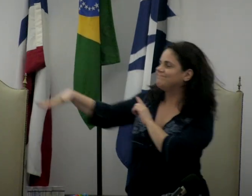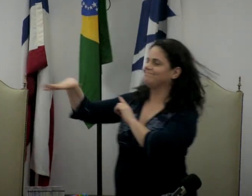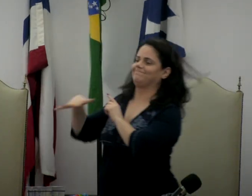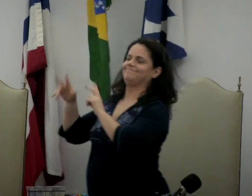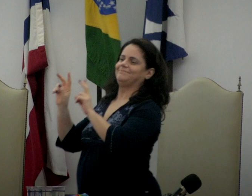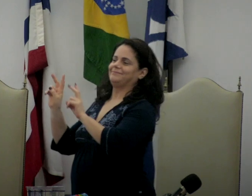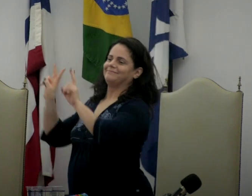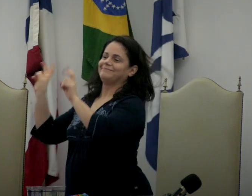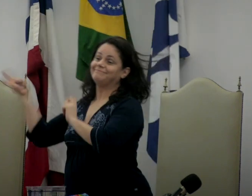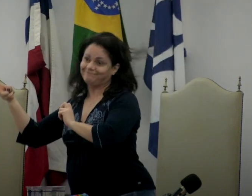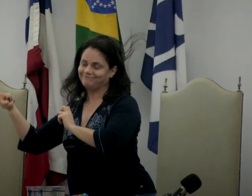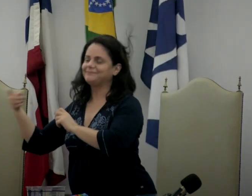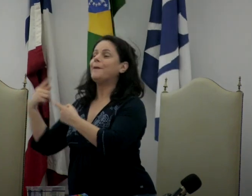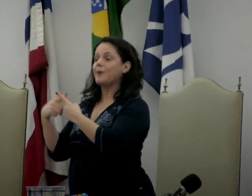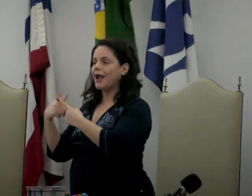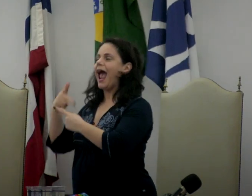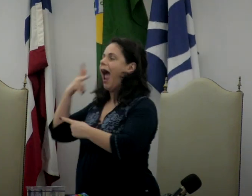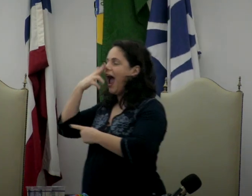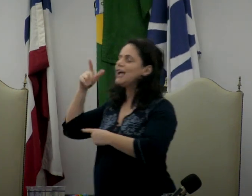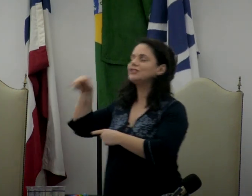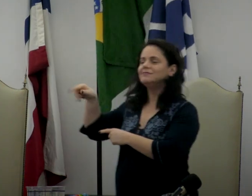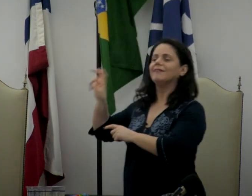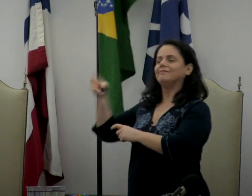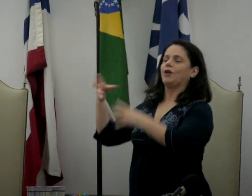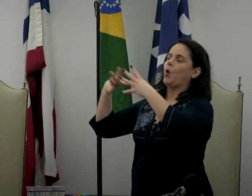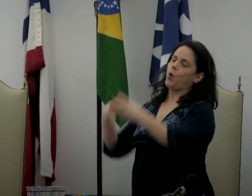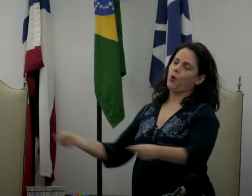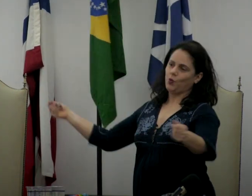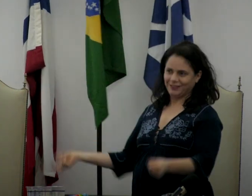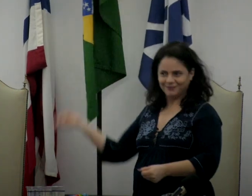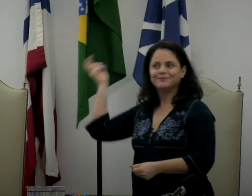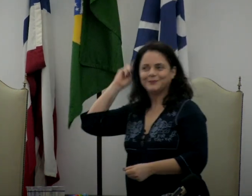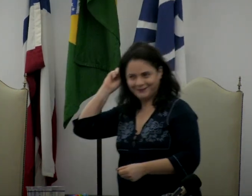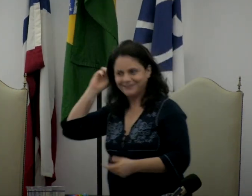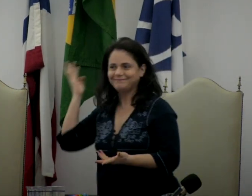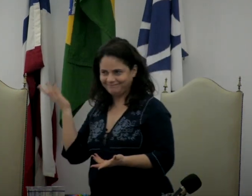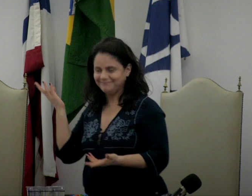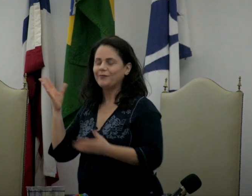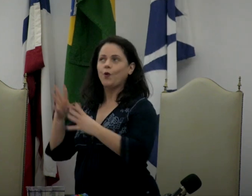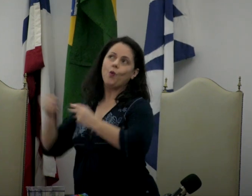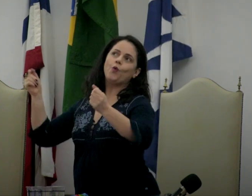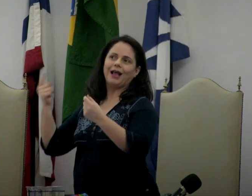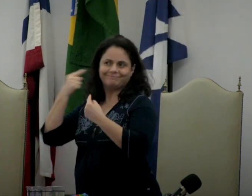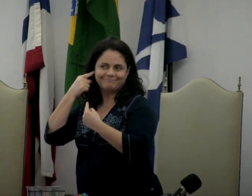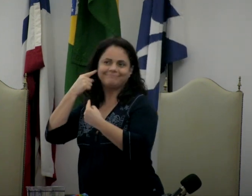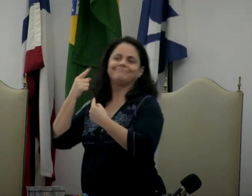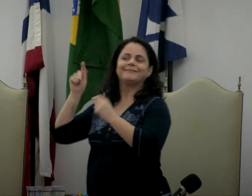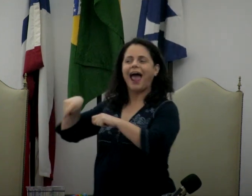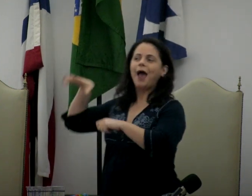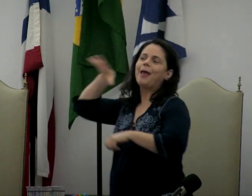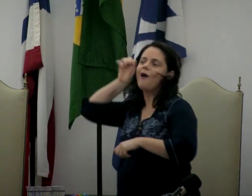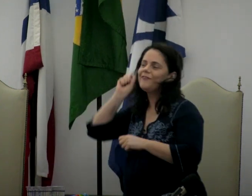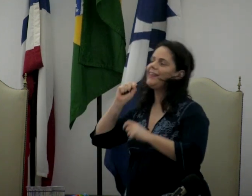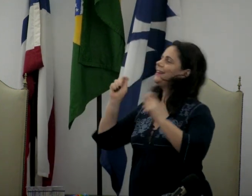ele parece que provoca um pouco outras áreas, né? E também a área da saúde no que